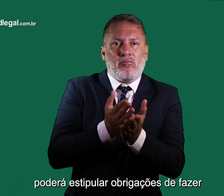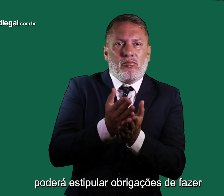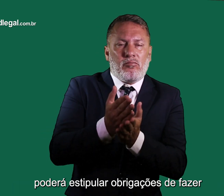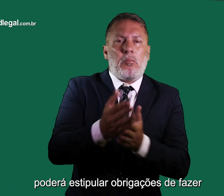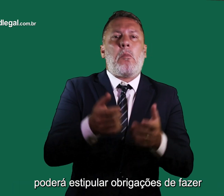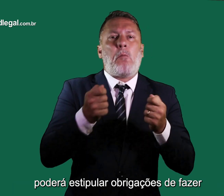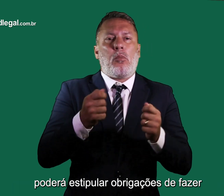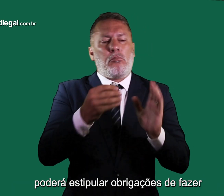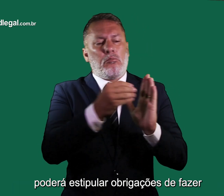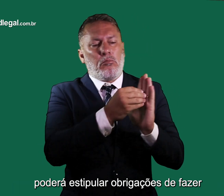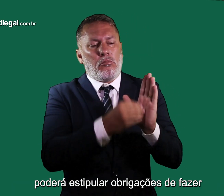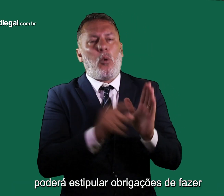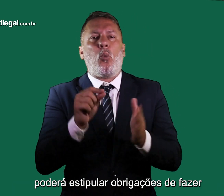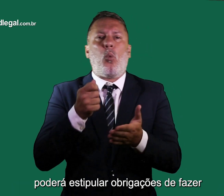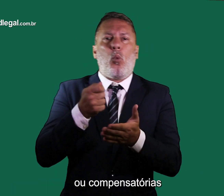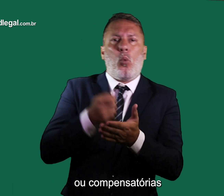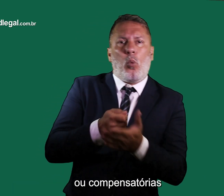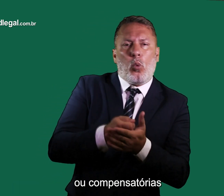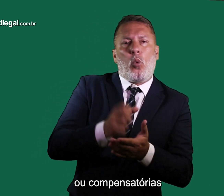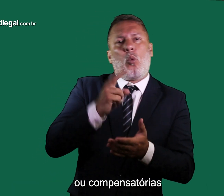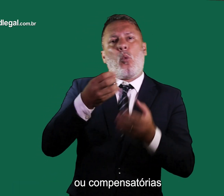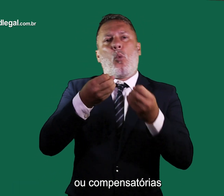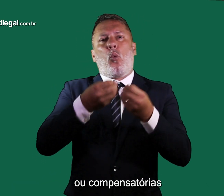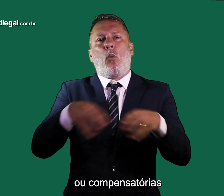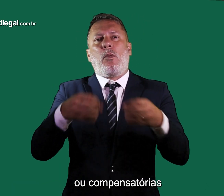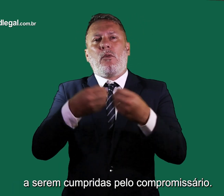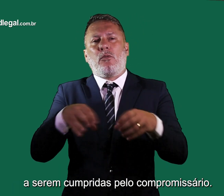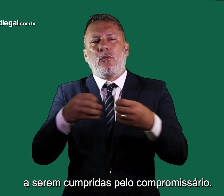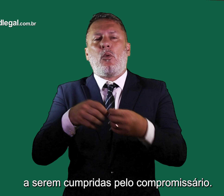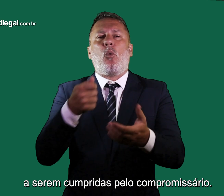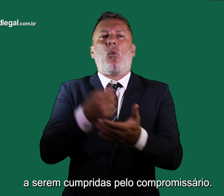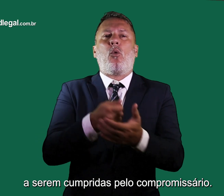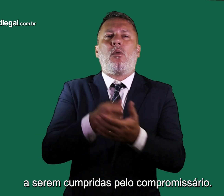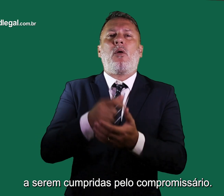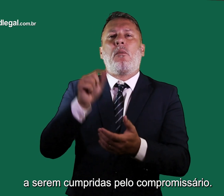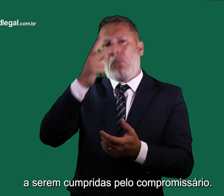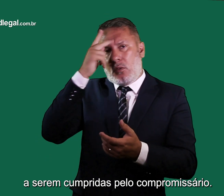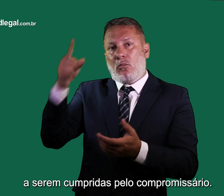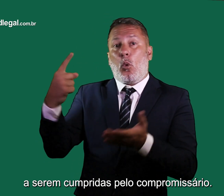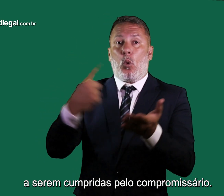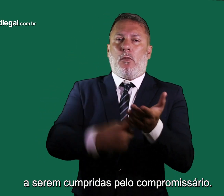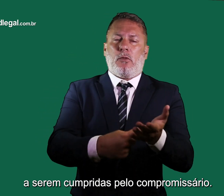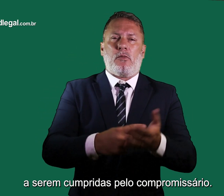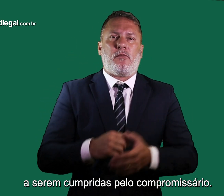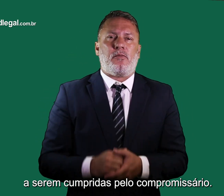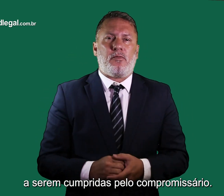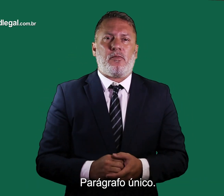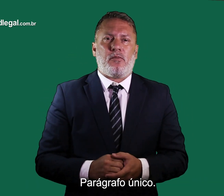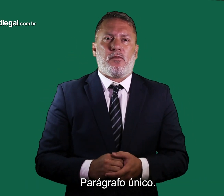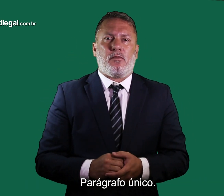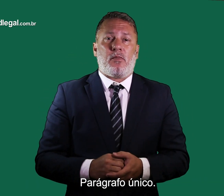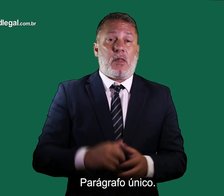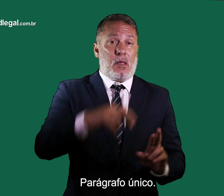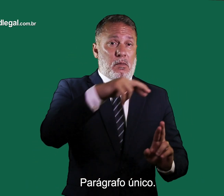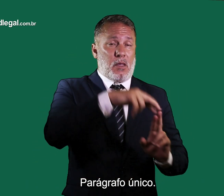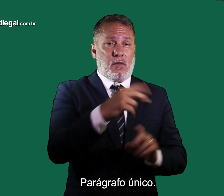estipular obrigações de fazer ou compensatórias a serem cumpridas pelo compromissário. Parágrafo único.